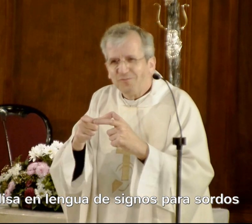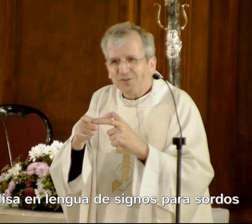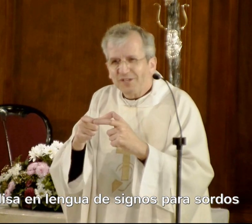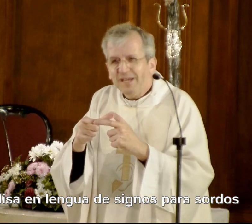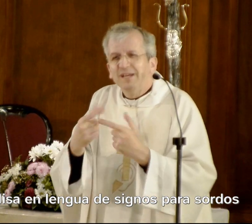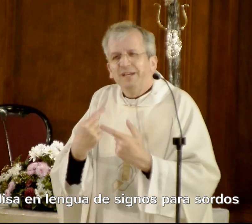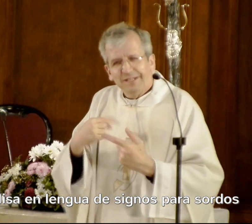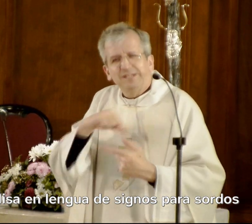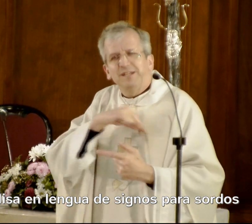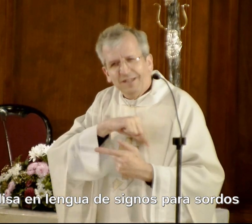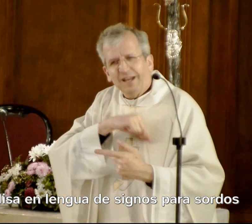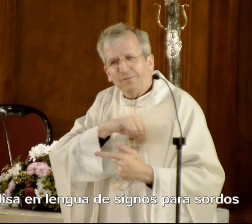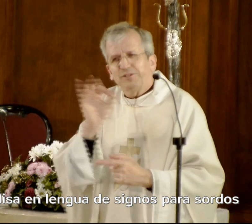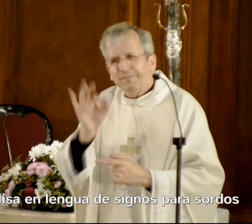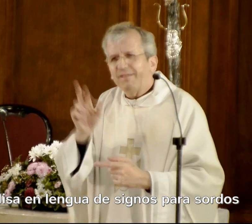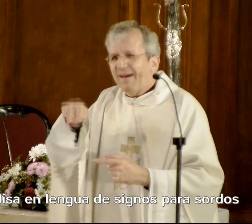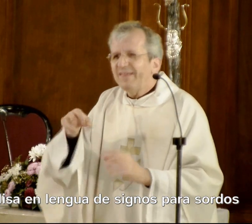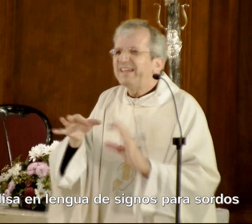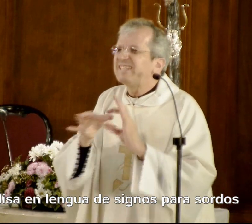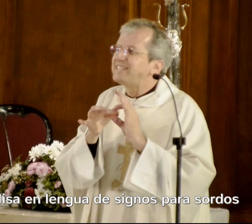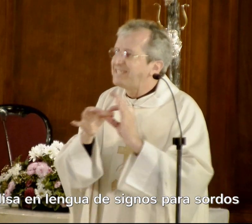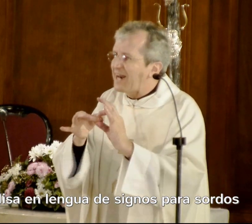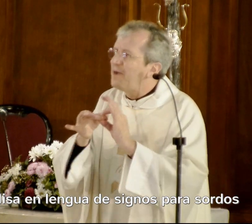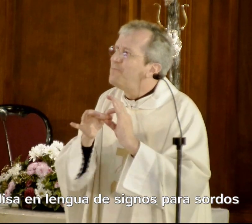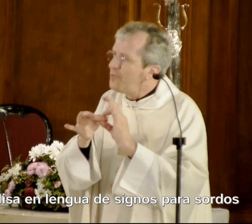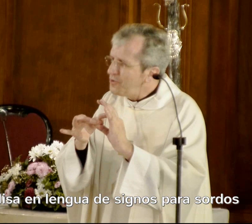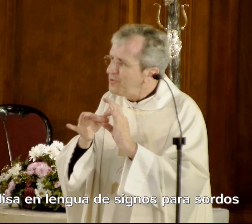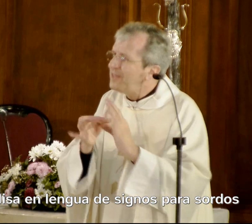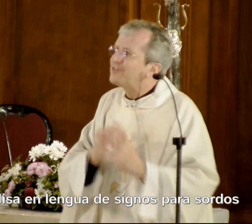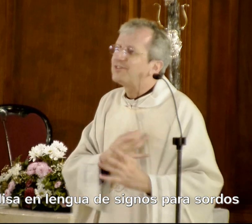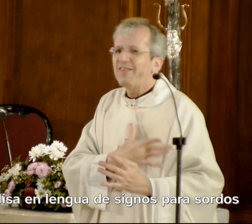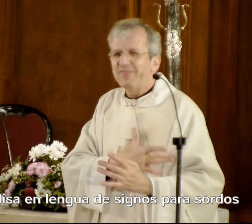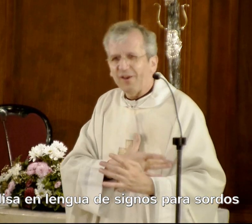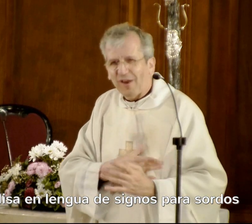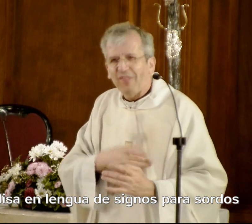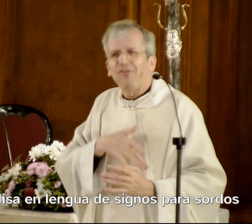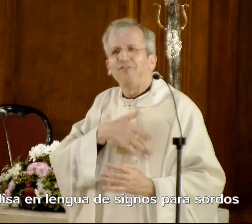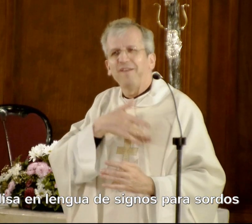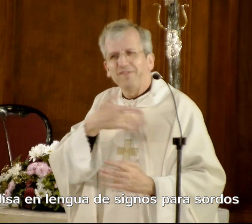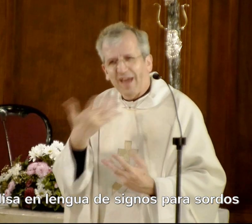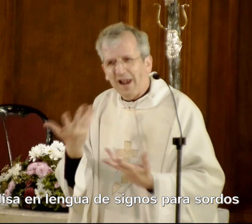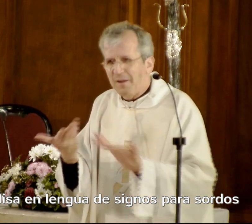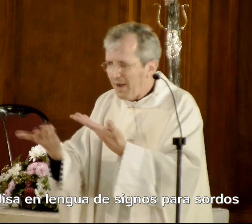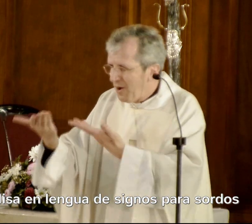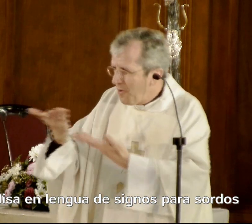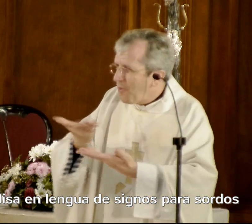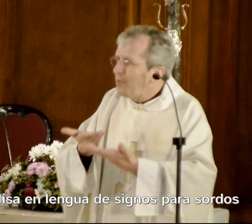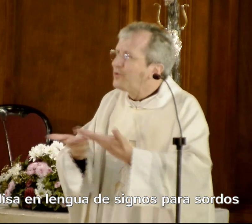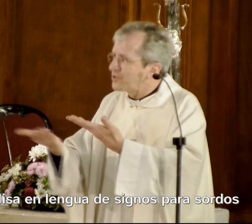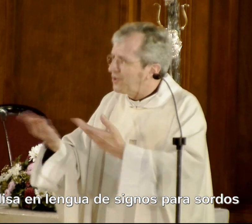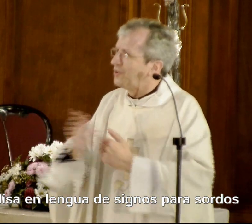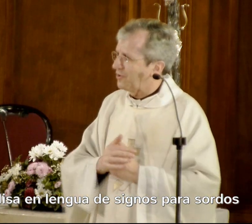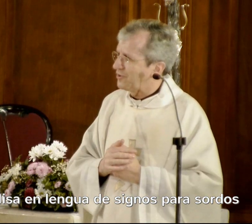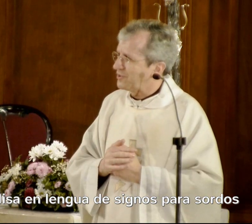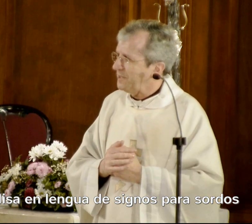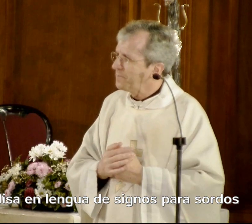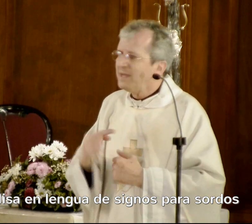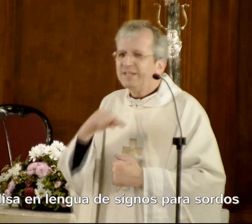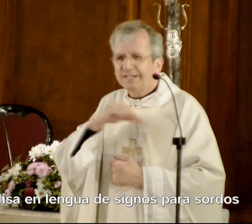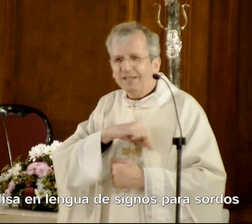somos, sintiéramos de verdad este estar muy unidos de corazón, de alma, unos con otros.